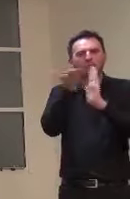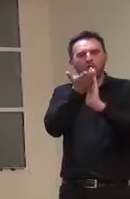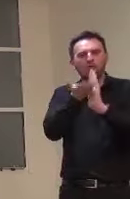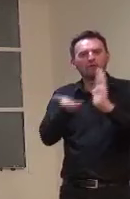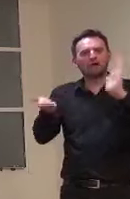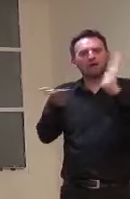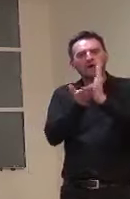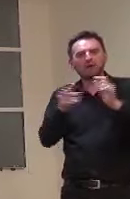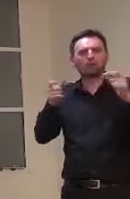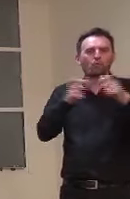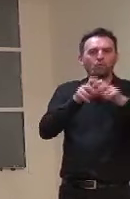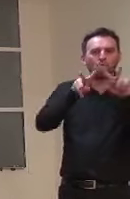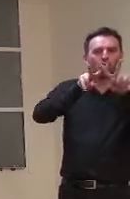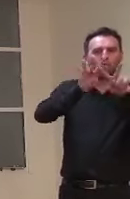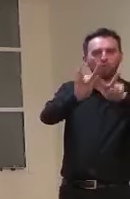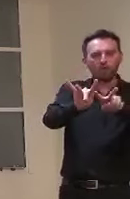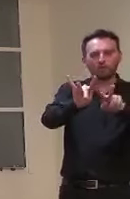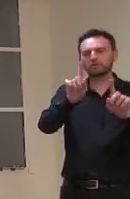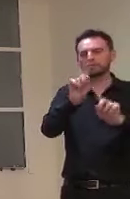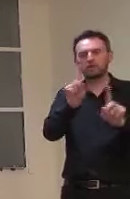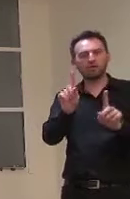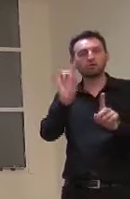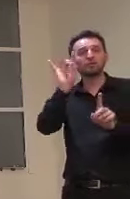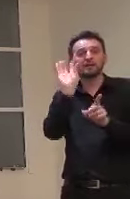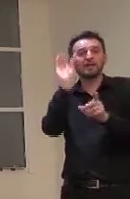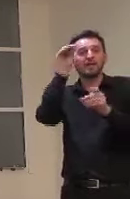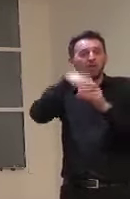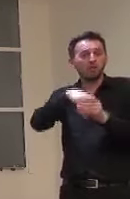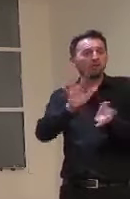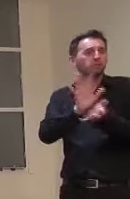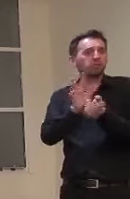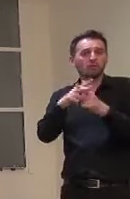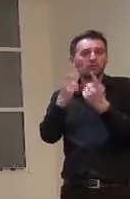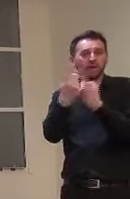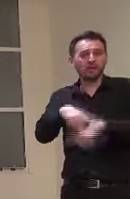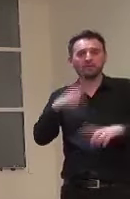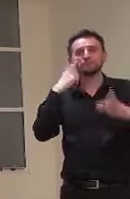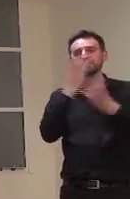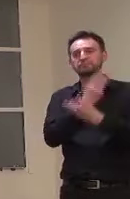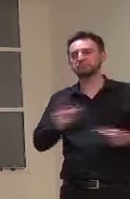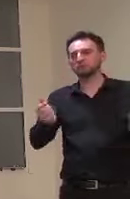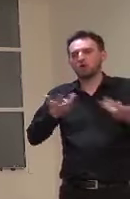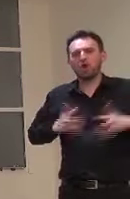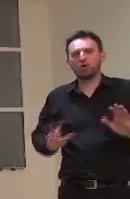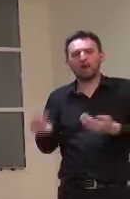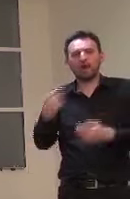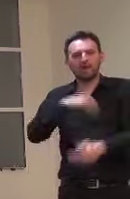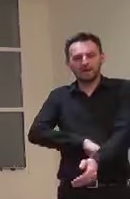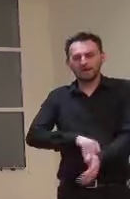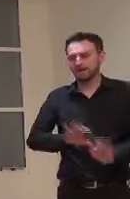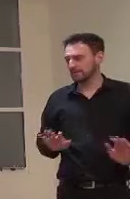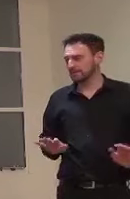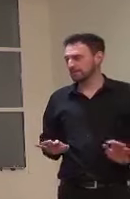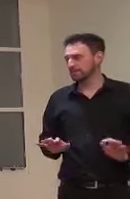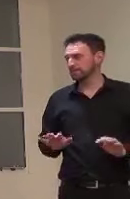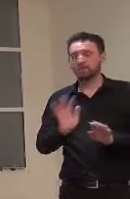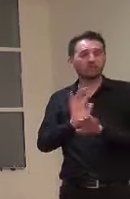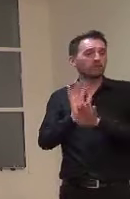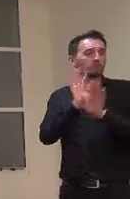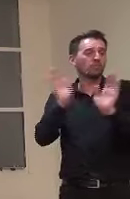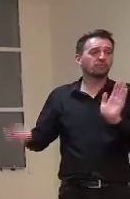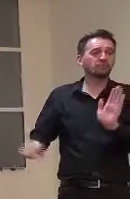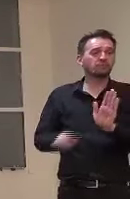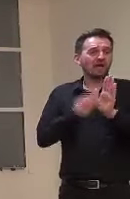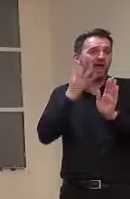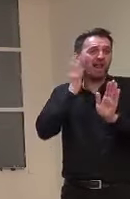el work sino poder incorporarlo como una herramienta común invisible más de complemento vital macho